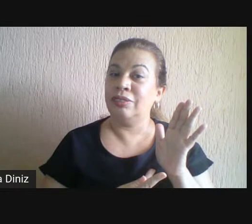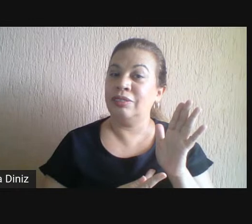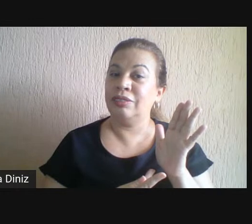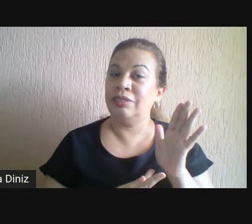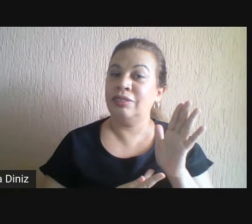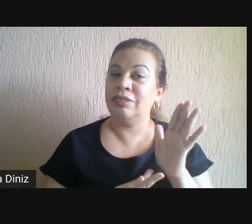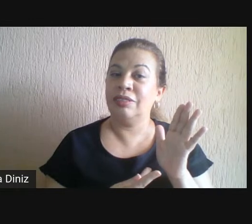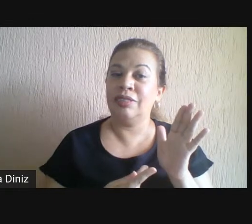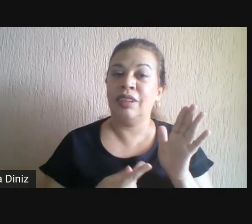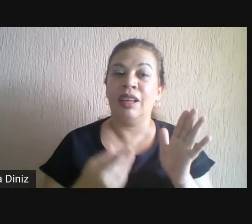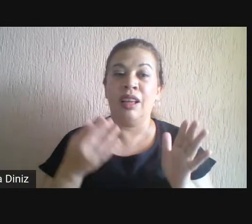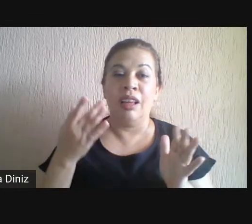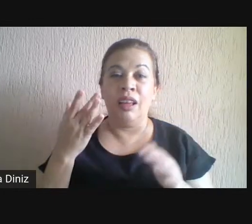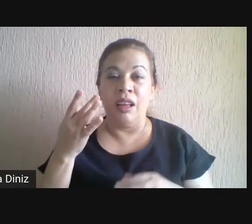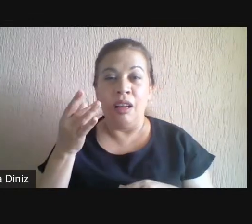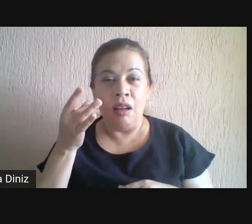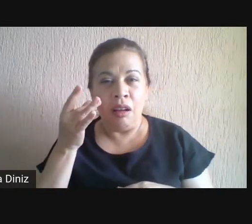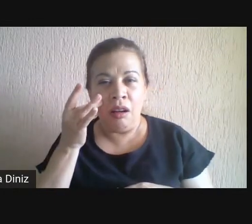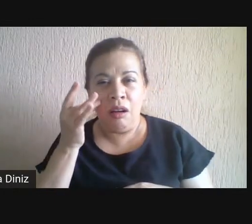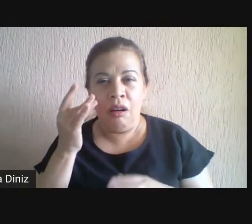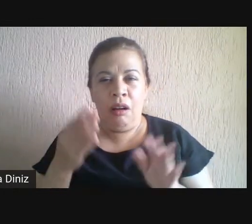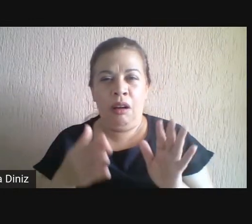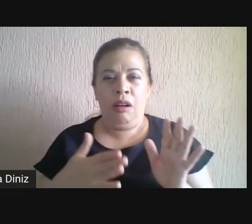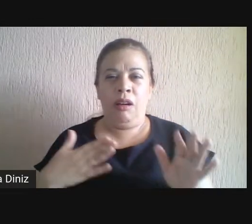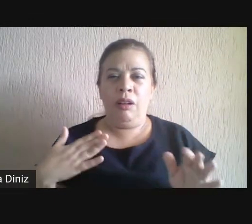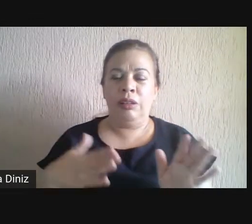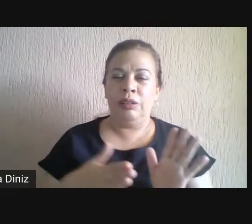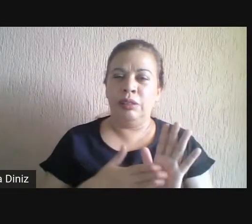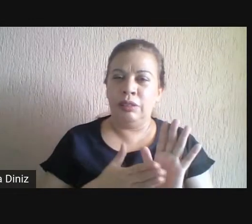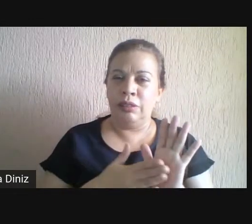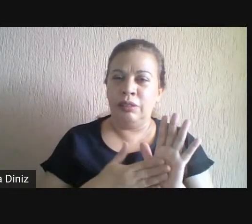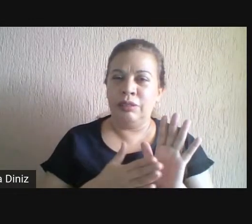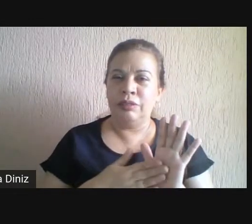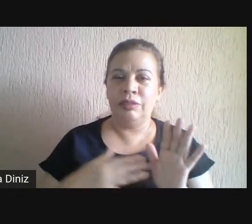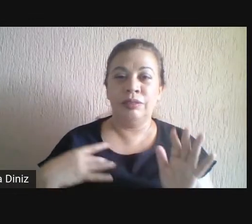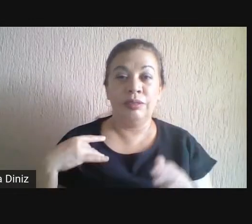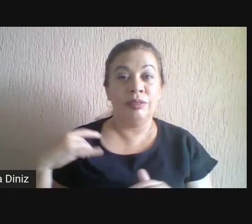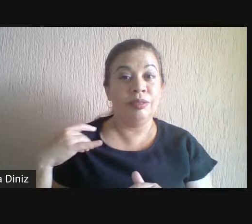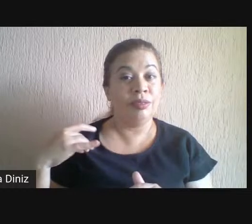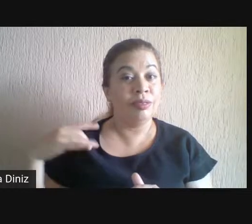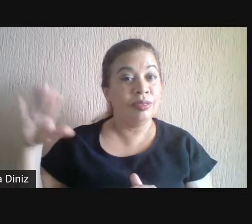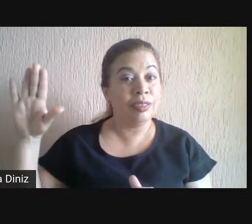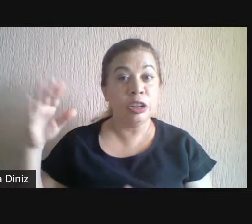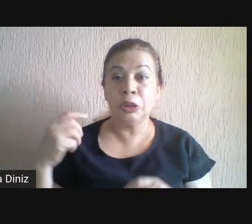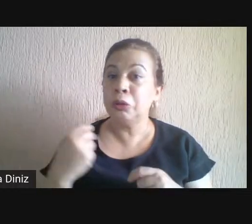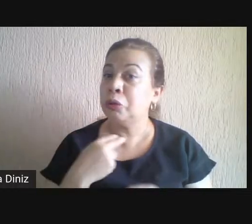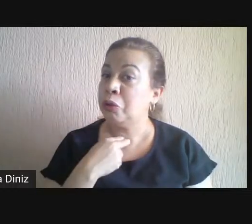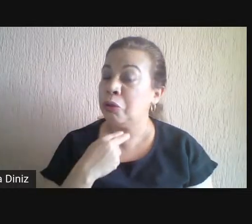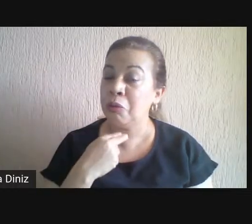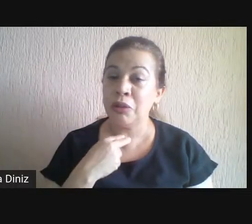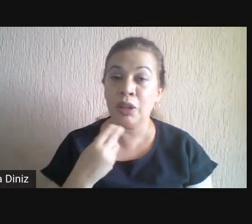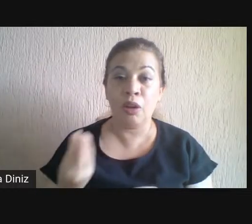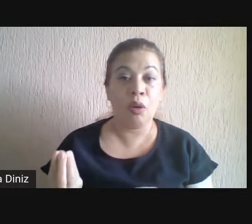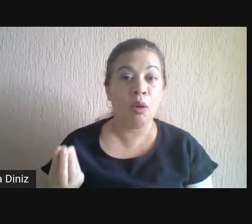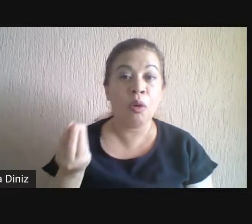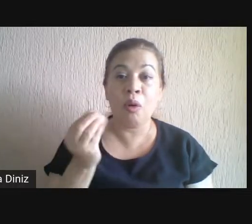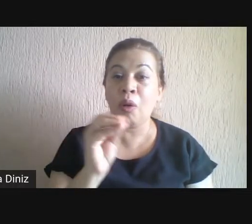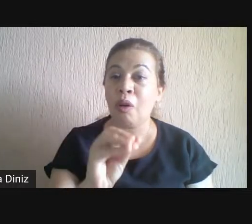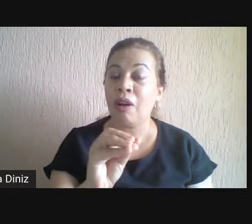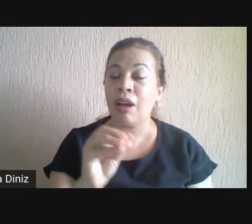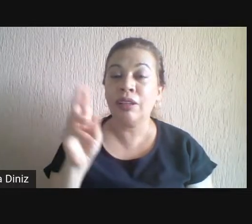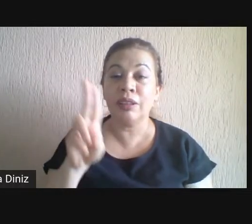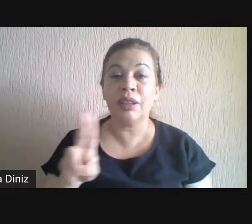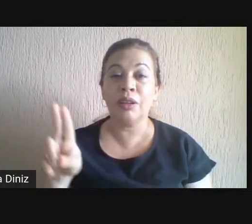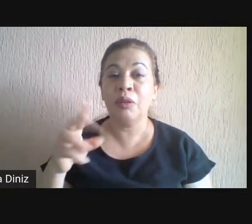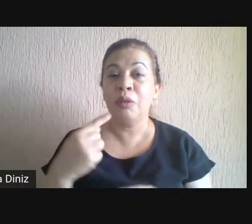candidato defenda, não pode ser implementado na universidade porque a